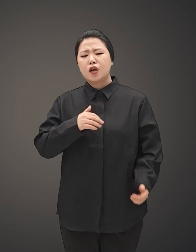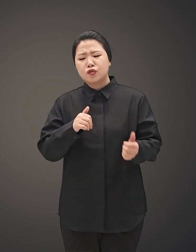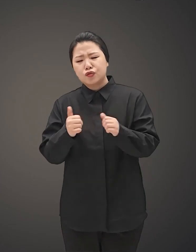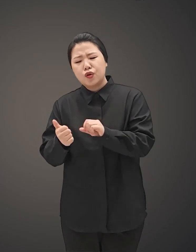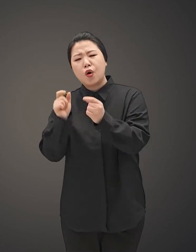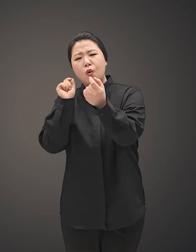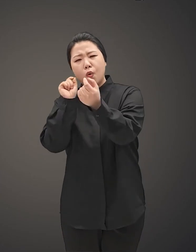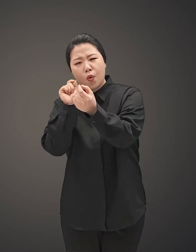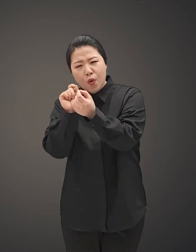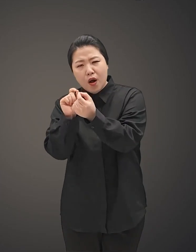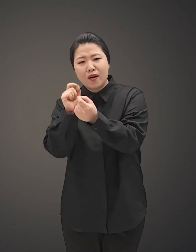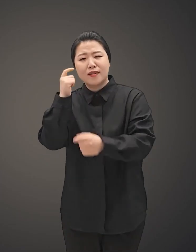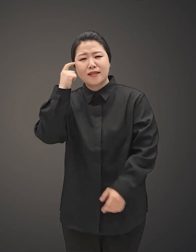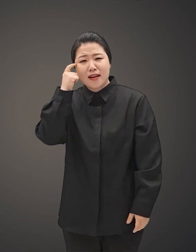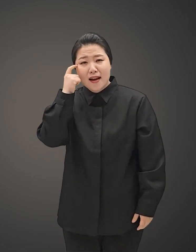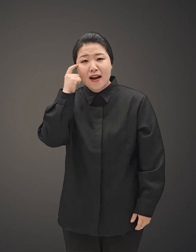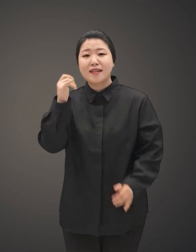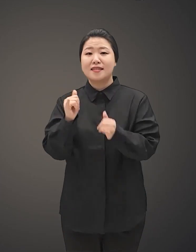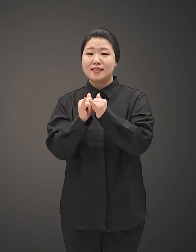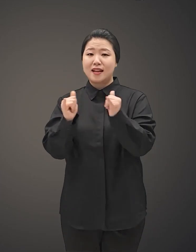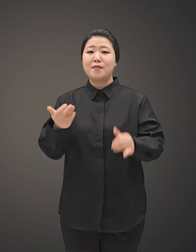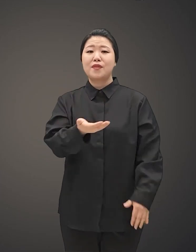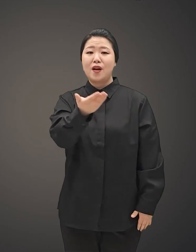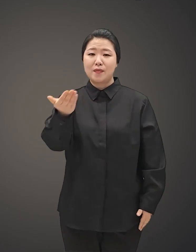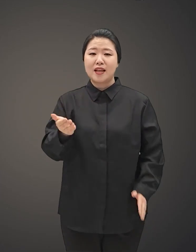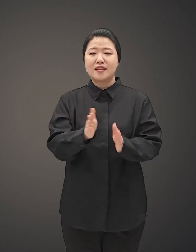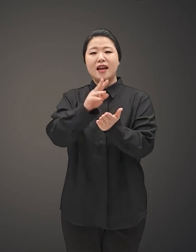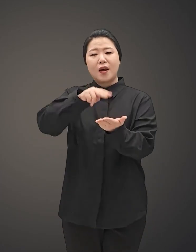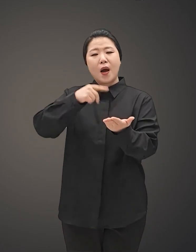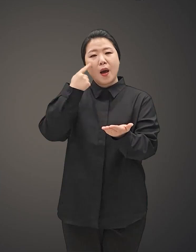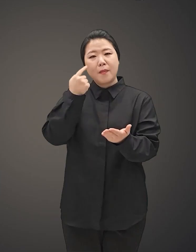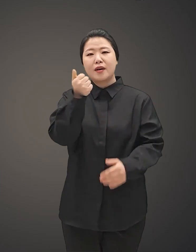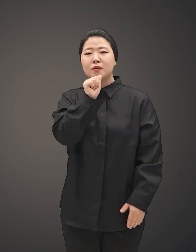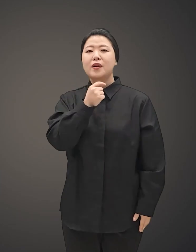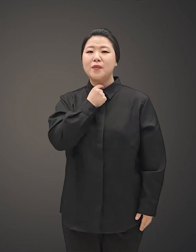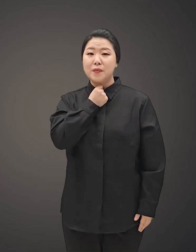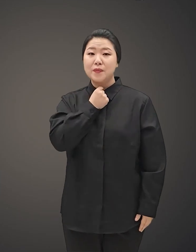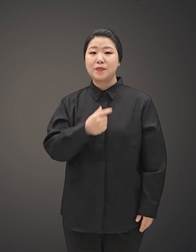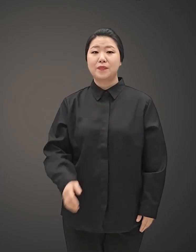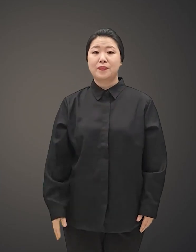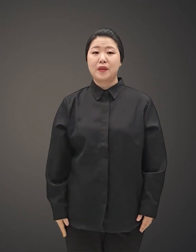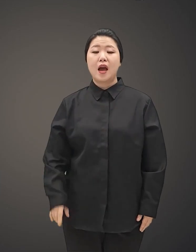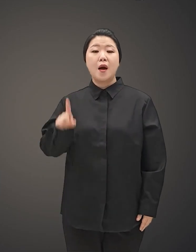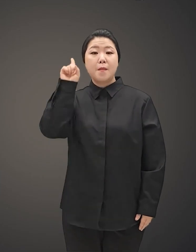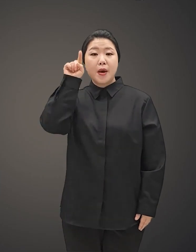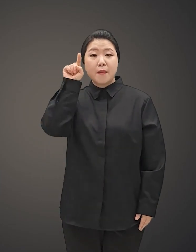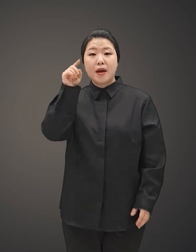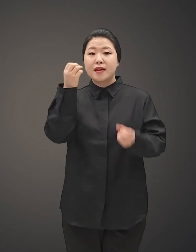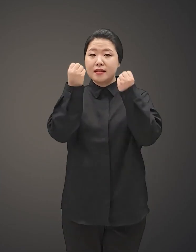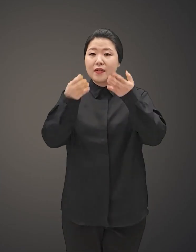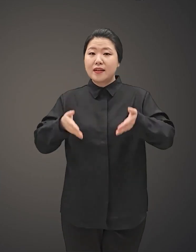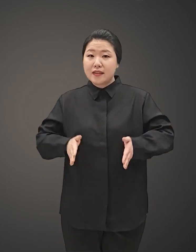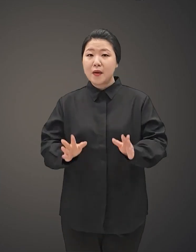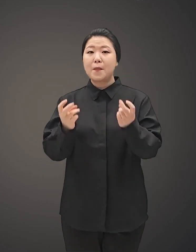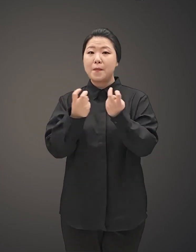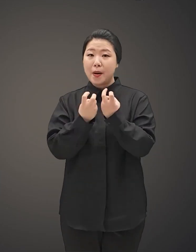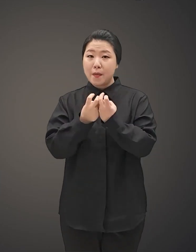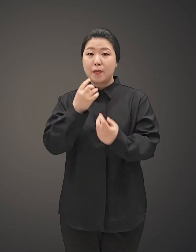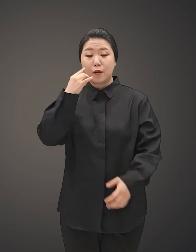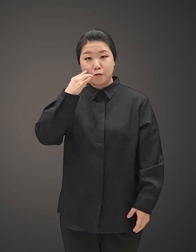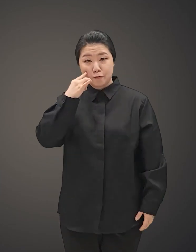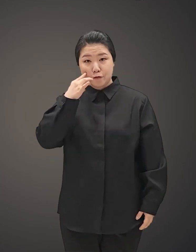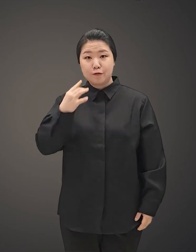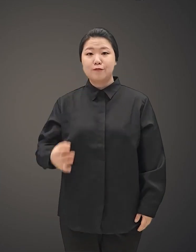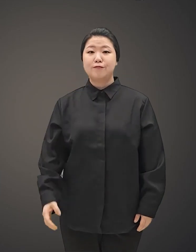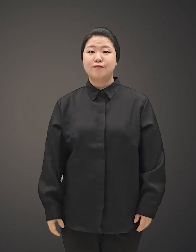죽었다 라고 생각하는 분들에게 권하고 싶습니다. 매일매일 새롭게 태어나는 법이